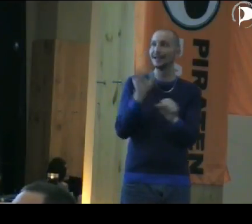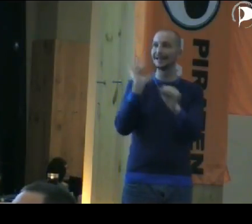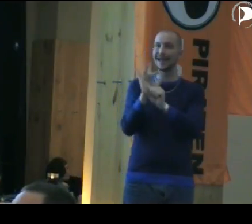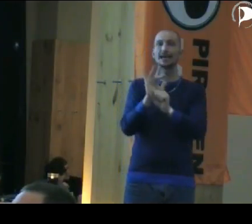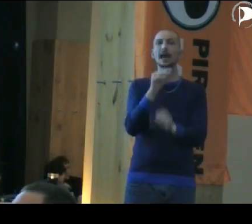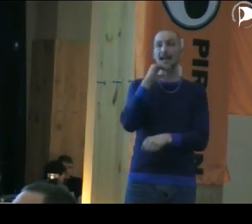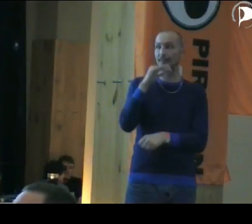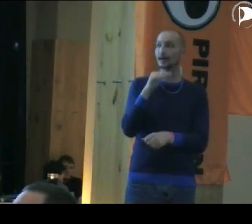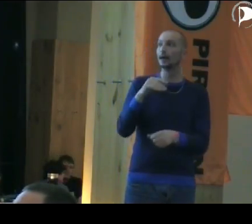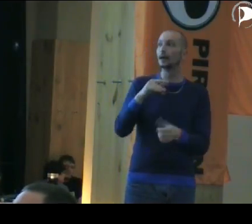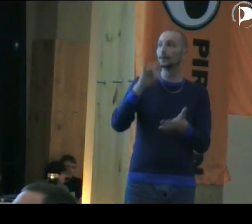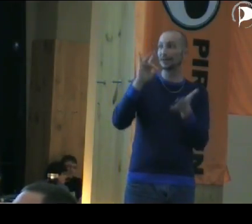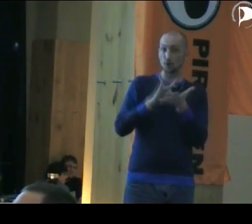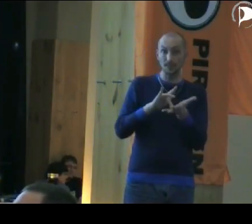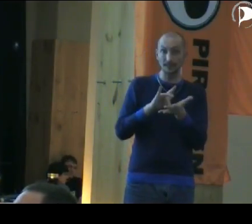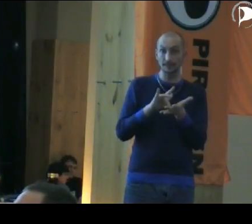begründet